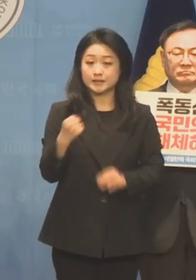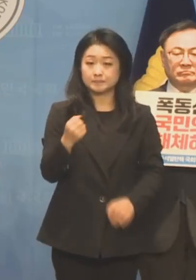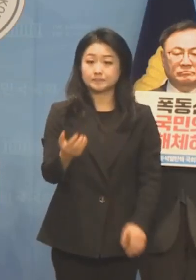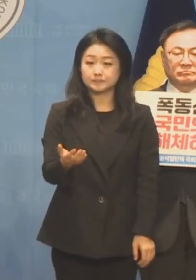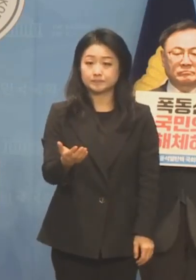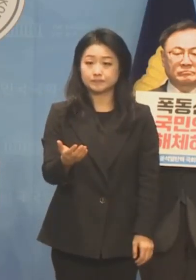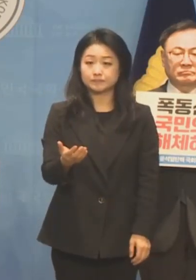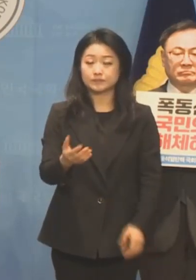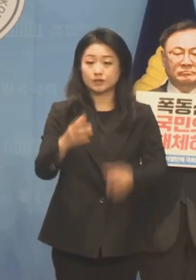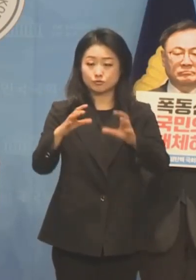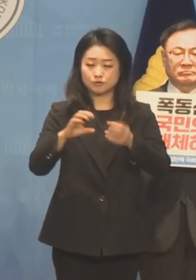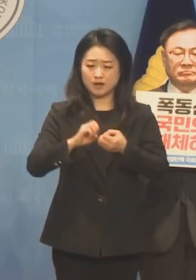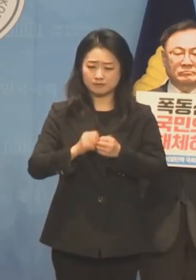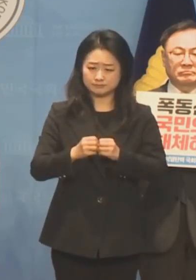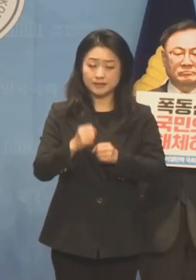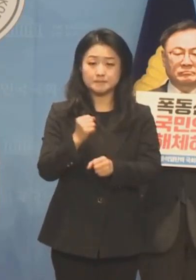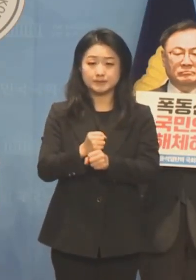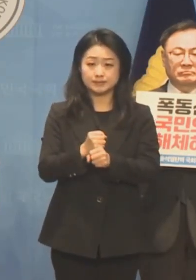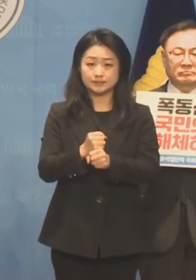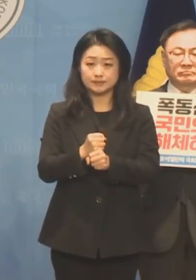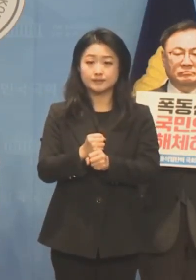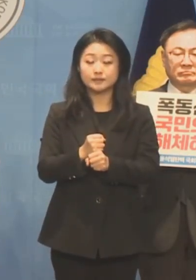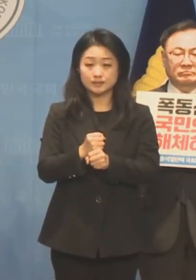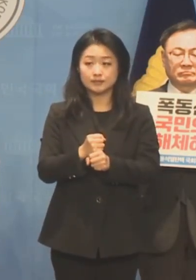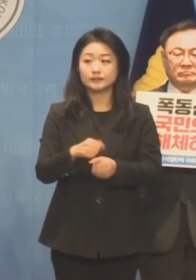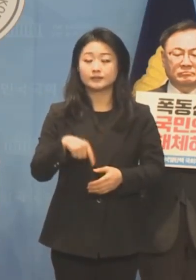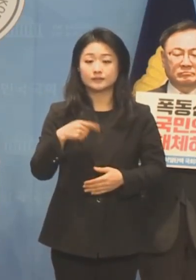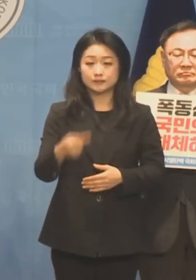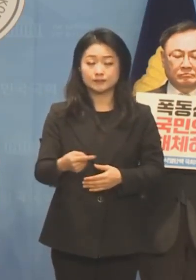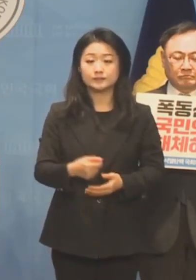국민의힘은 국헌을 물러나고